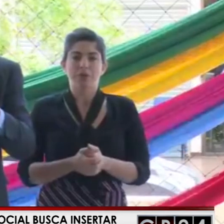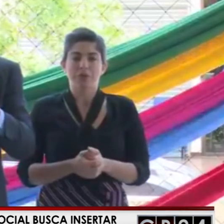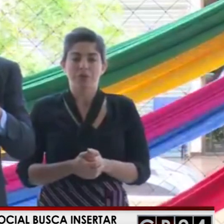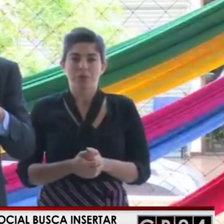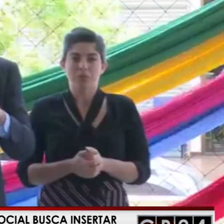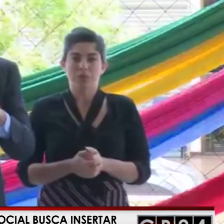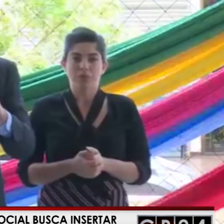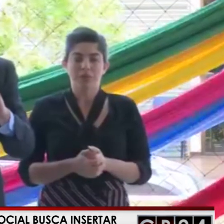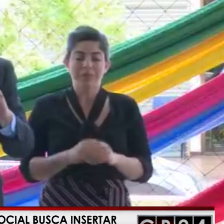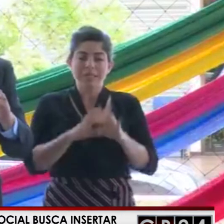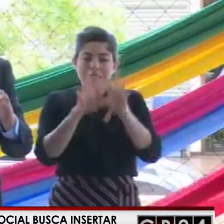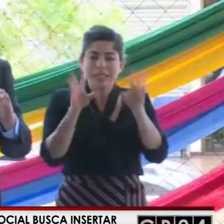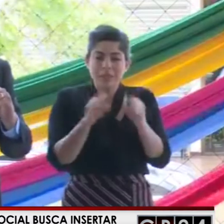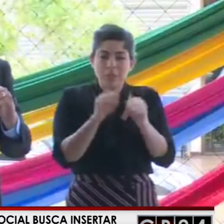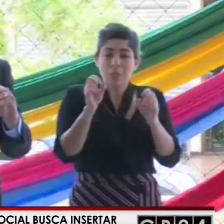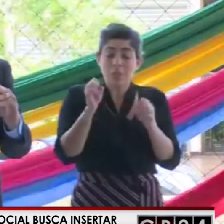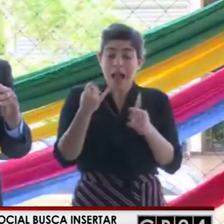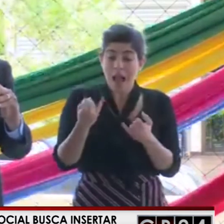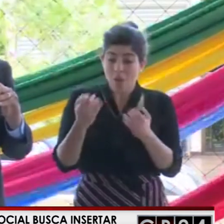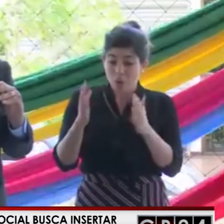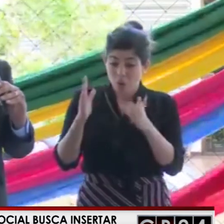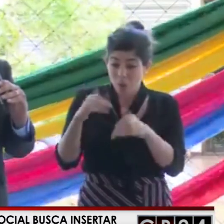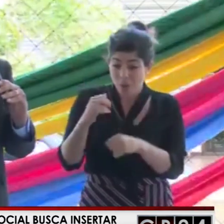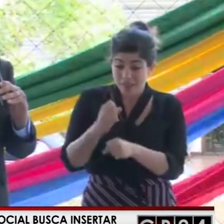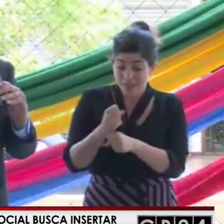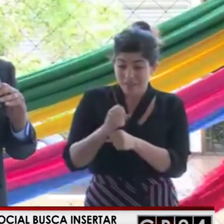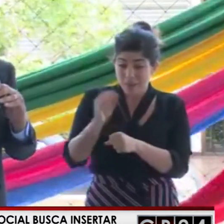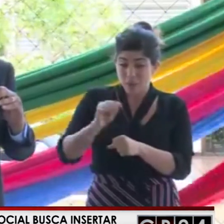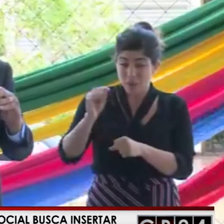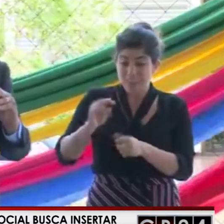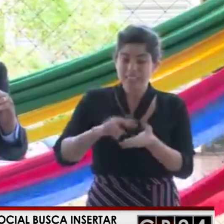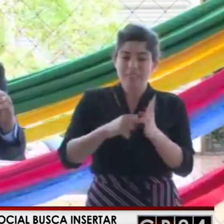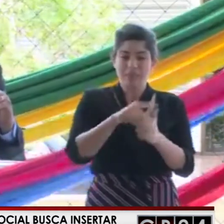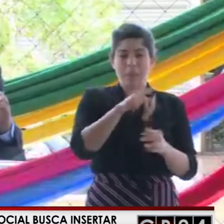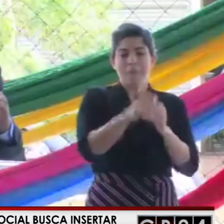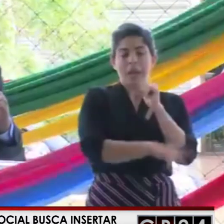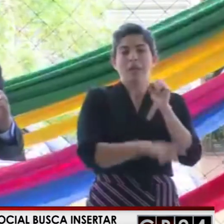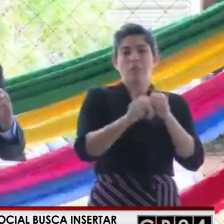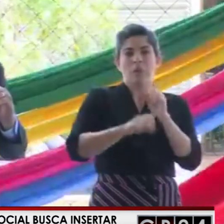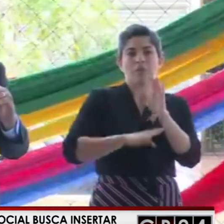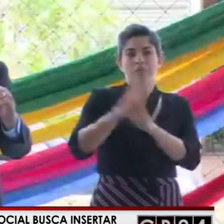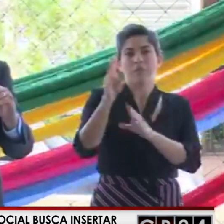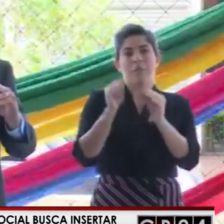brindándoles las herramientas necesarias para superar su condición.